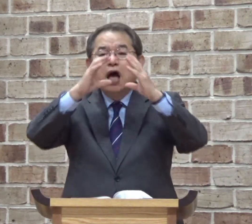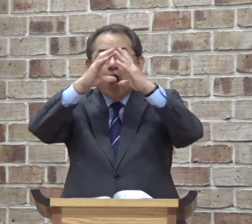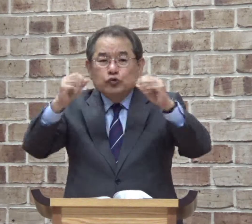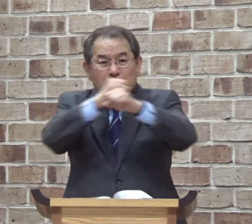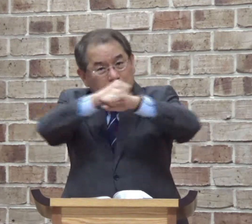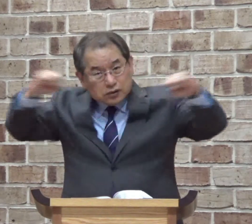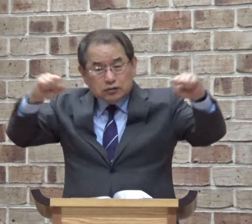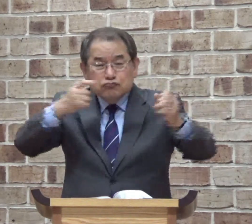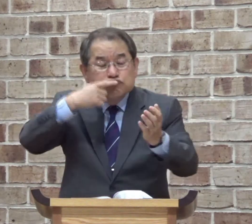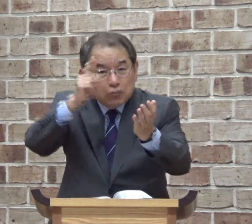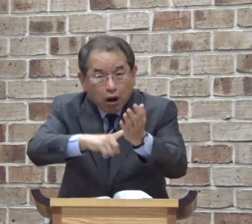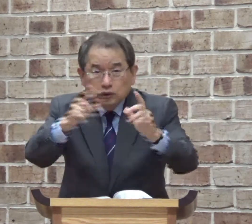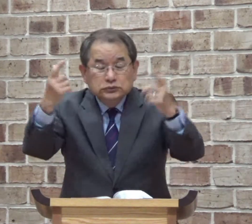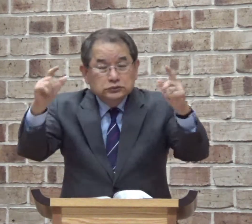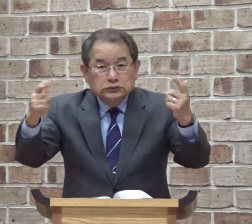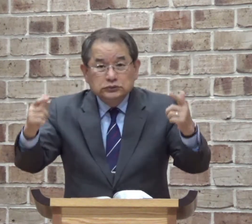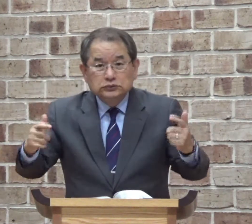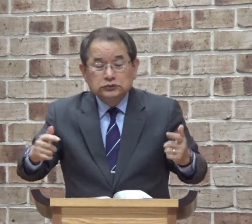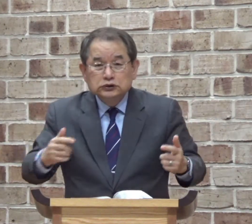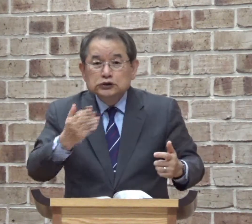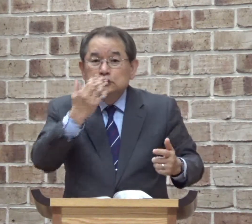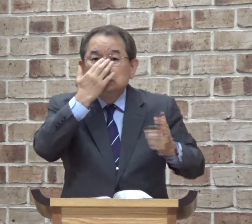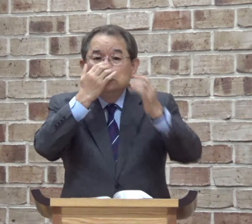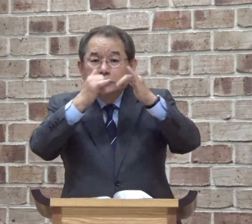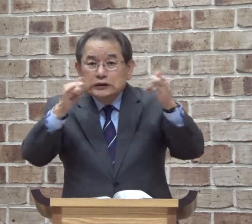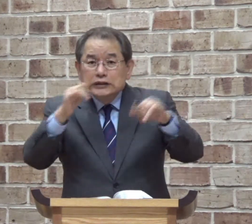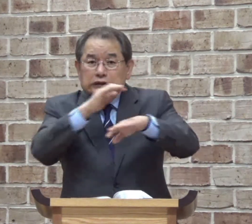애굽에서 노예로 살던 그들을